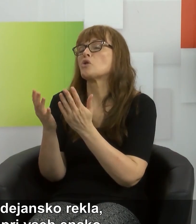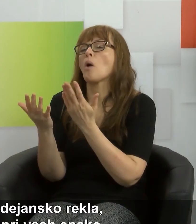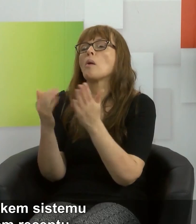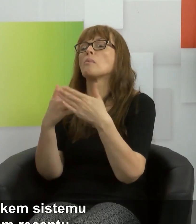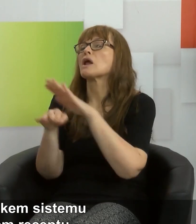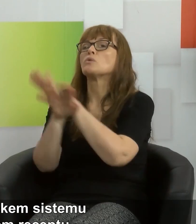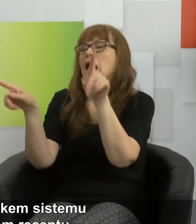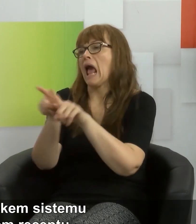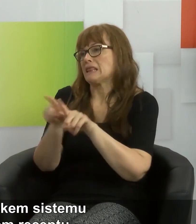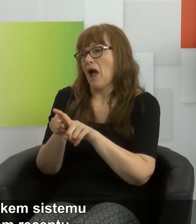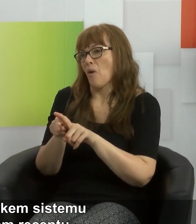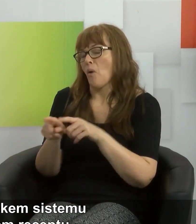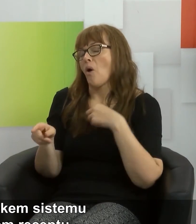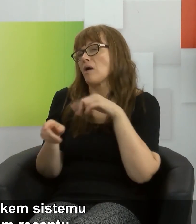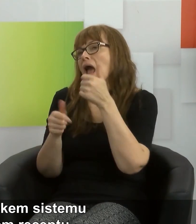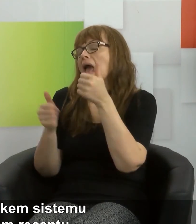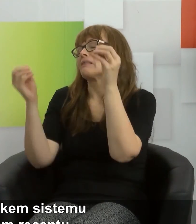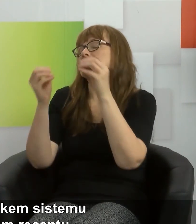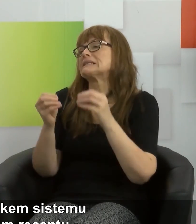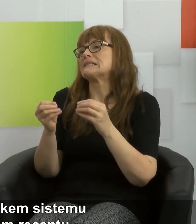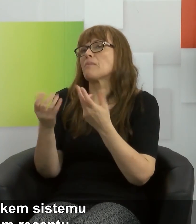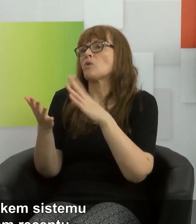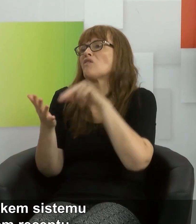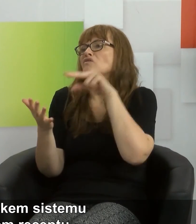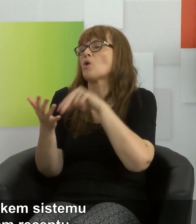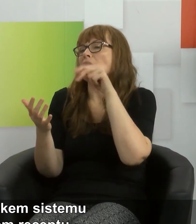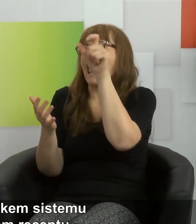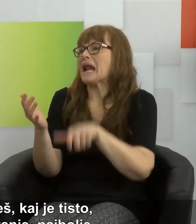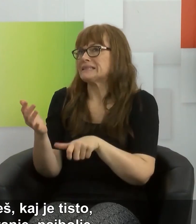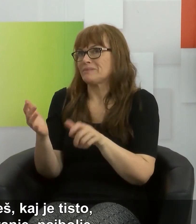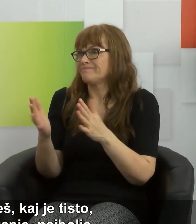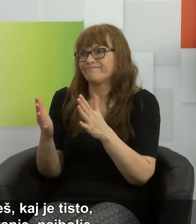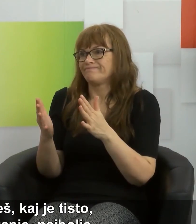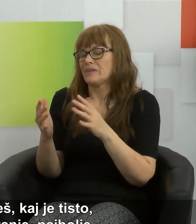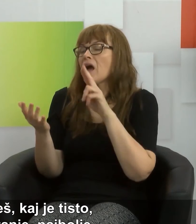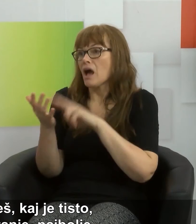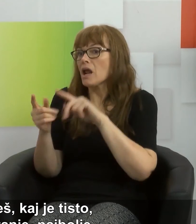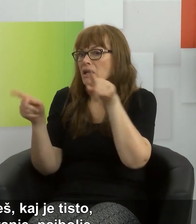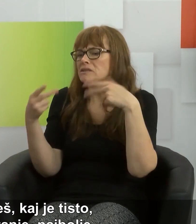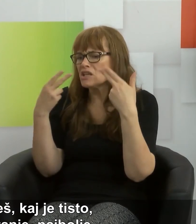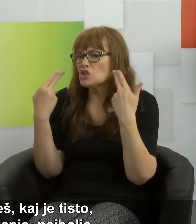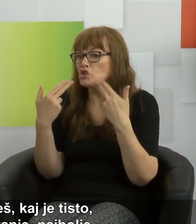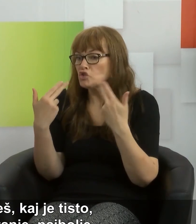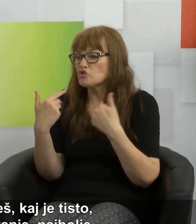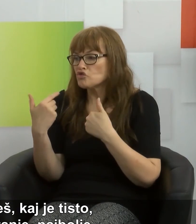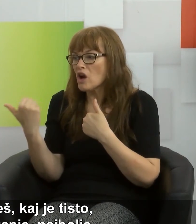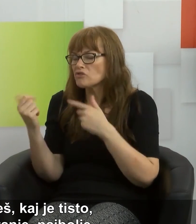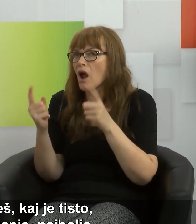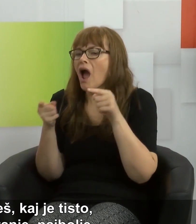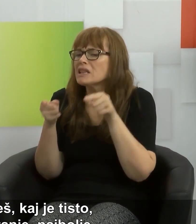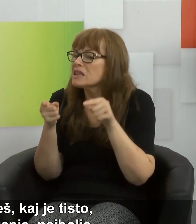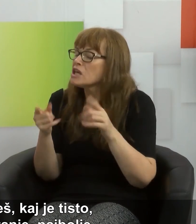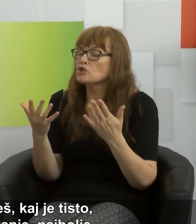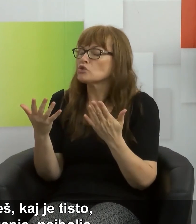vseh enako in gremo po nekem sistemu oziroma nek recept. Ne. V bistvu res iščeš, kaj je